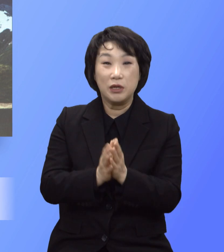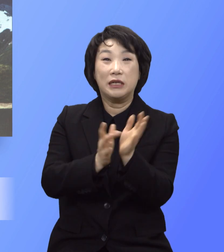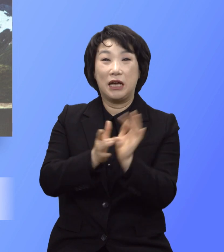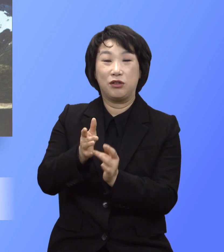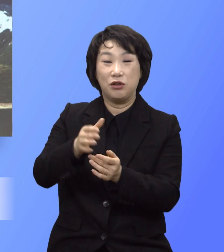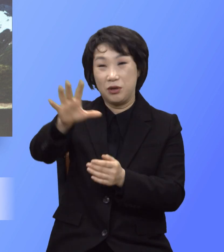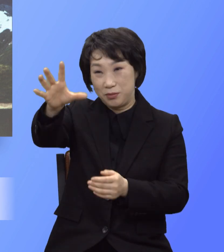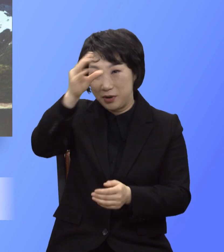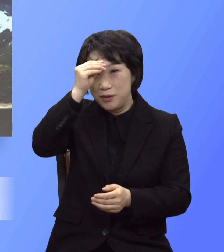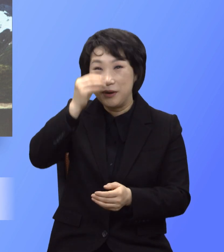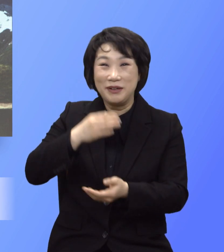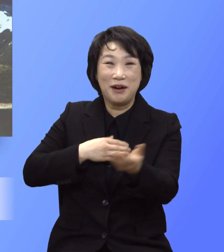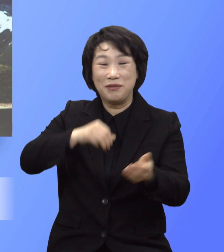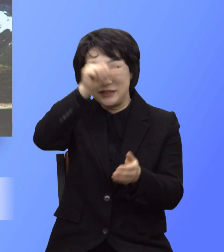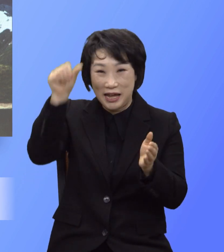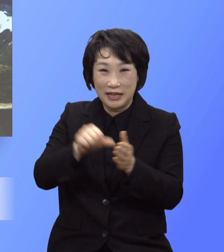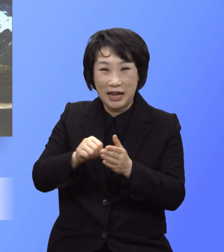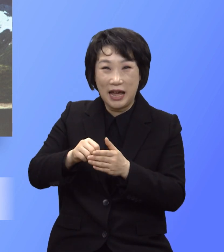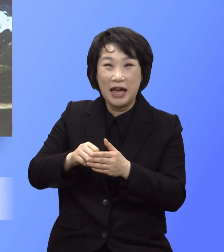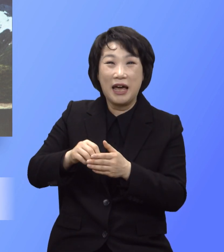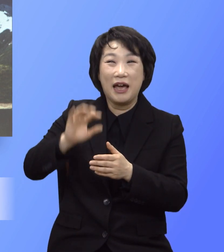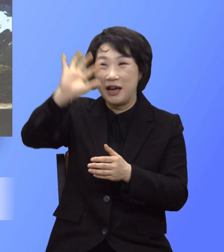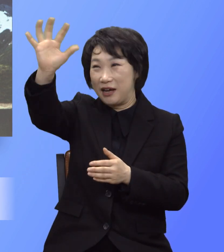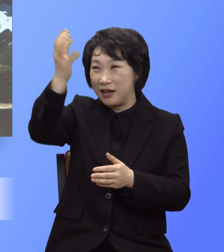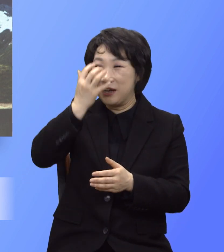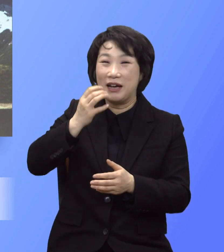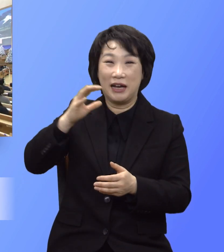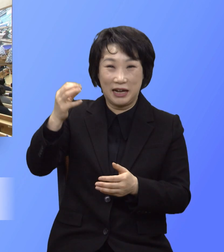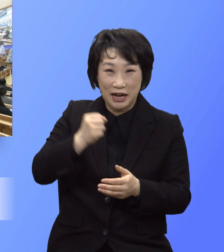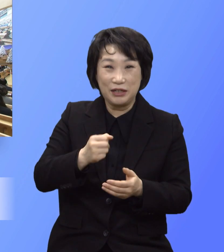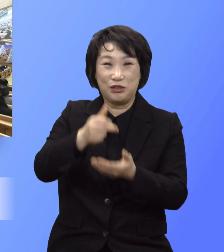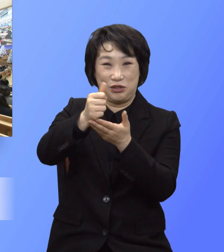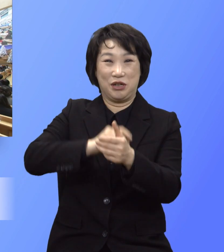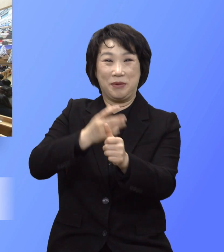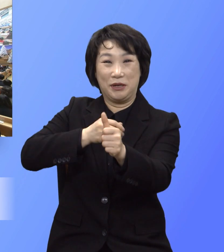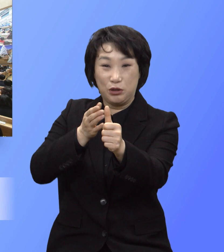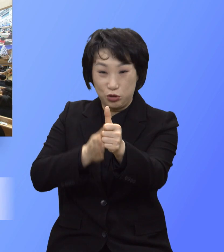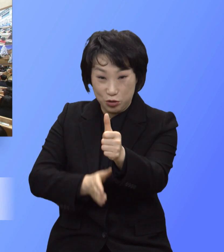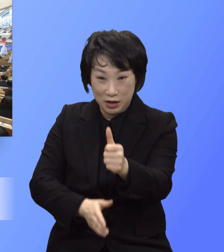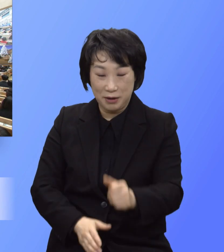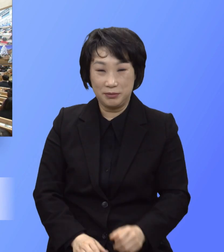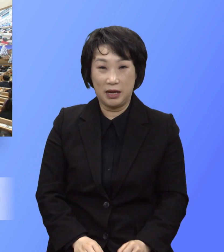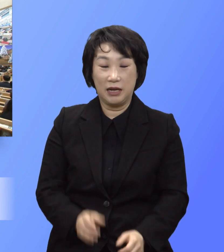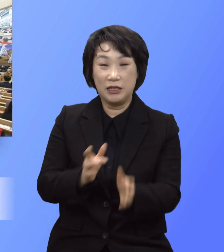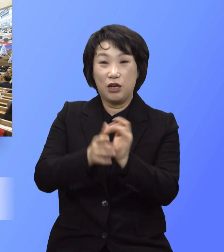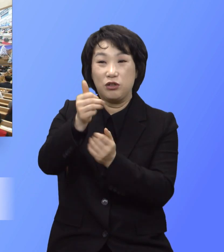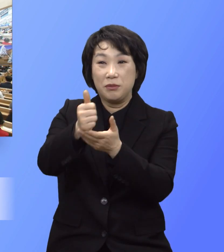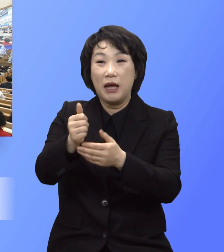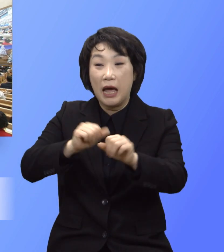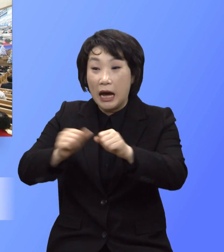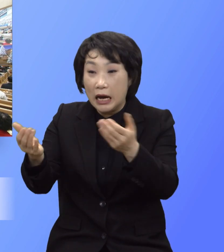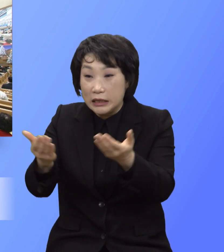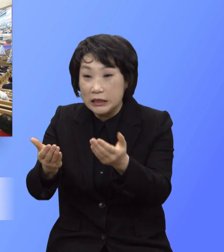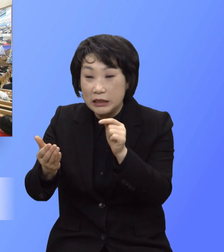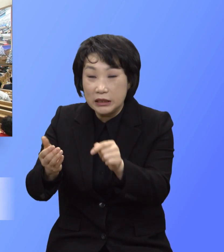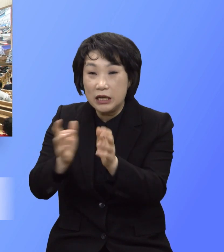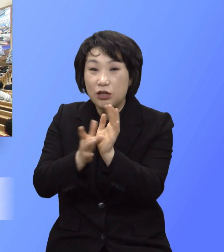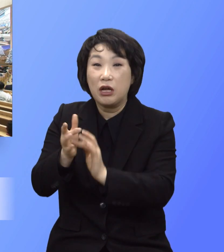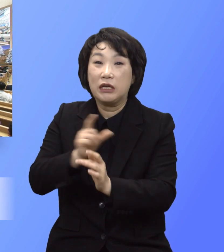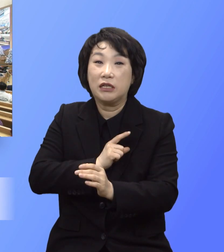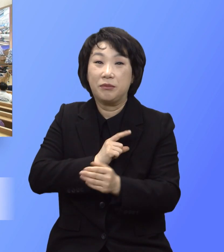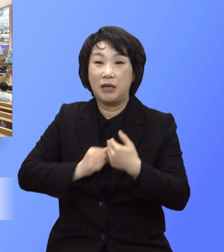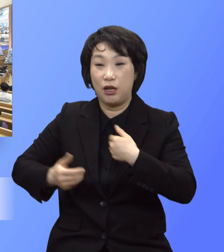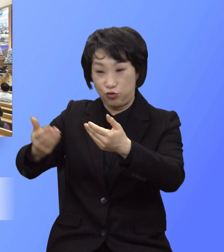예수를 본받는 생애를 가지시기를 주님의 이름으로 축원합니다. 예수가 하신 그 이름을 내게 주셔서